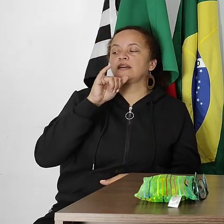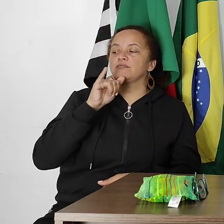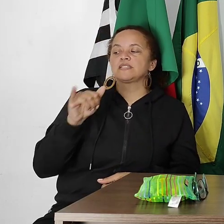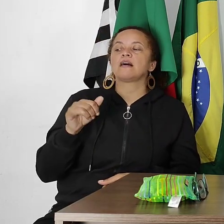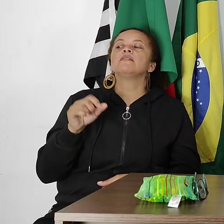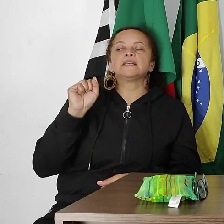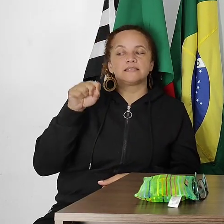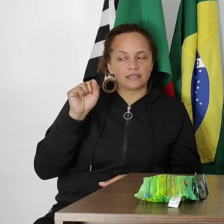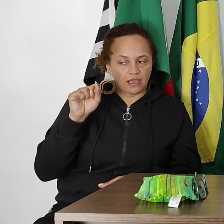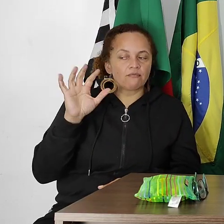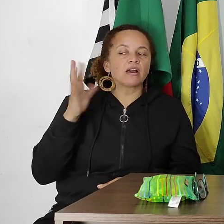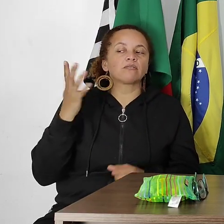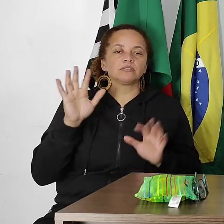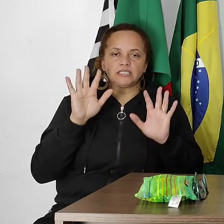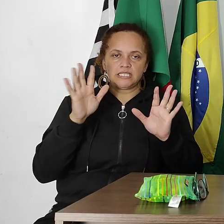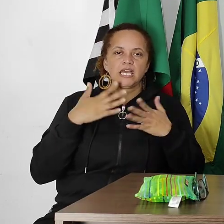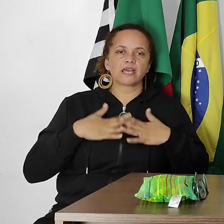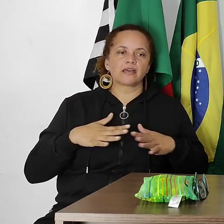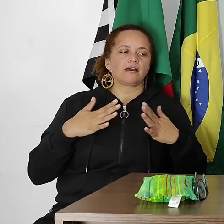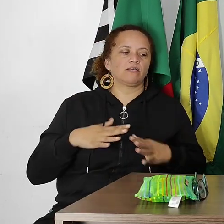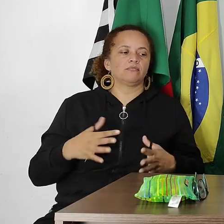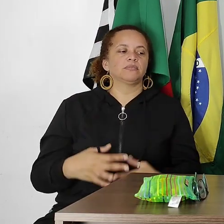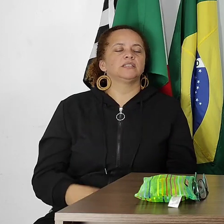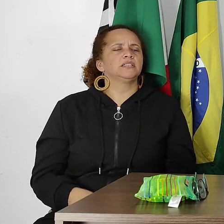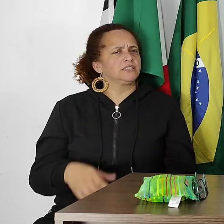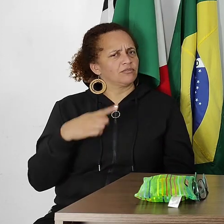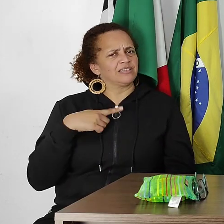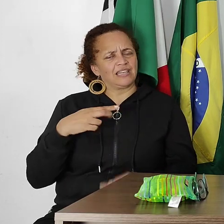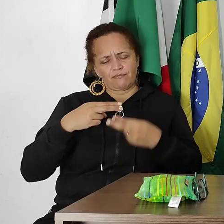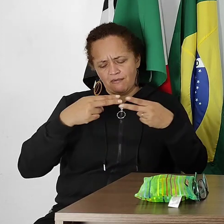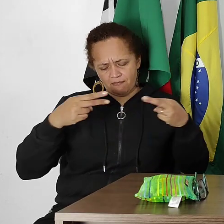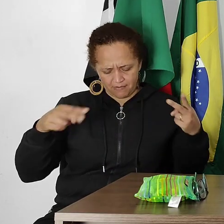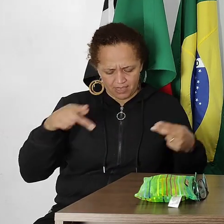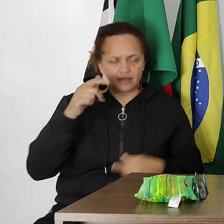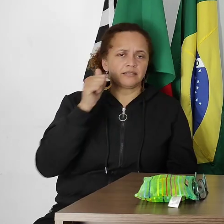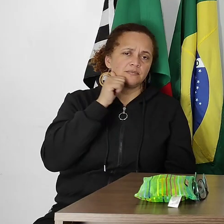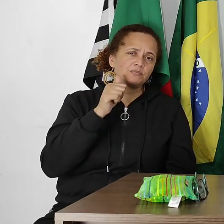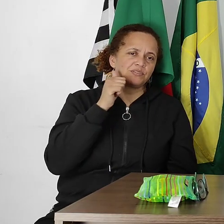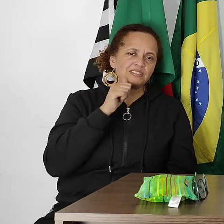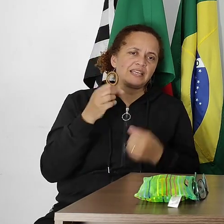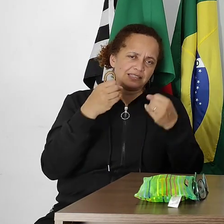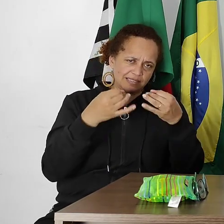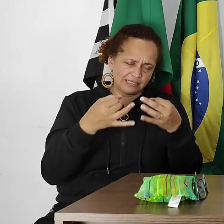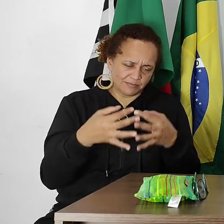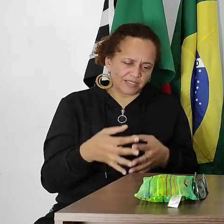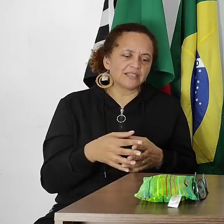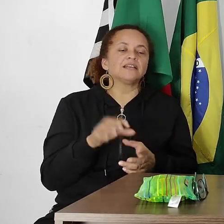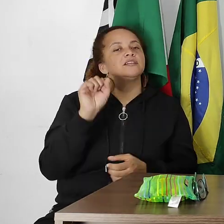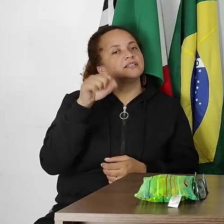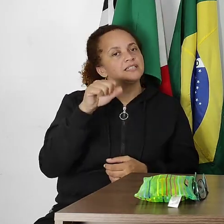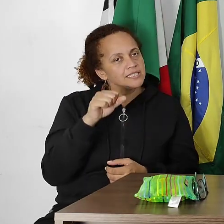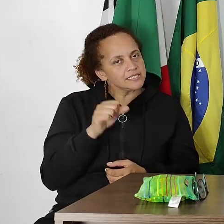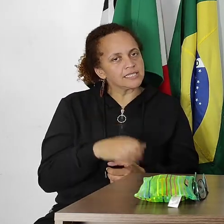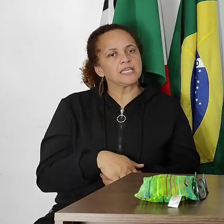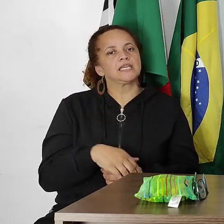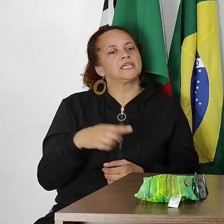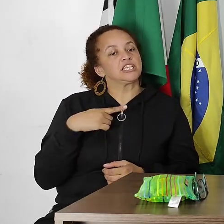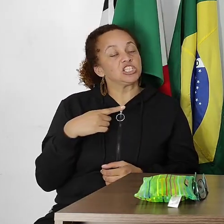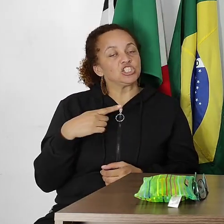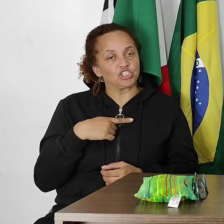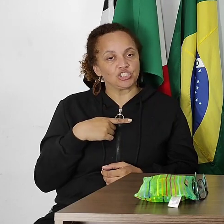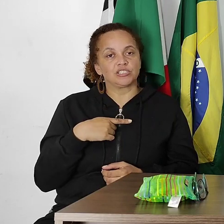falou, vai se cumprir. E não foi uma, não foi duas, não foi três, foi várias vezes que muitas